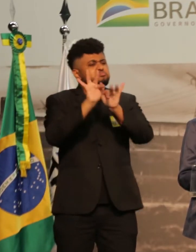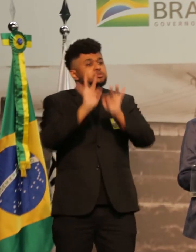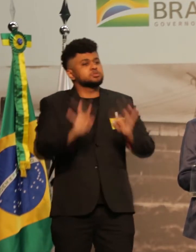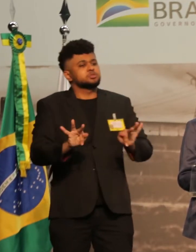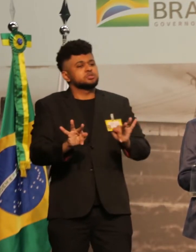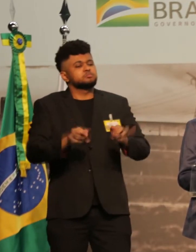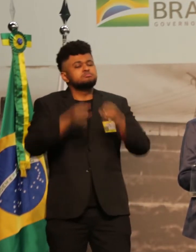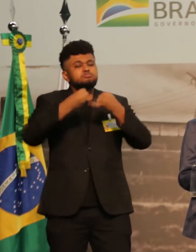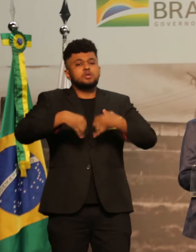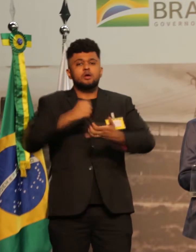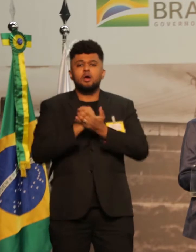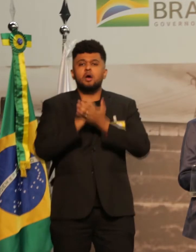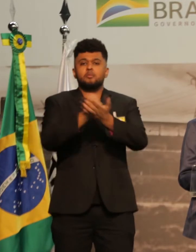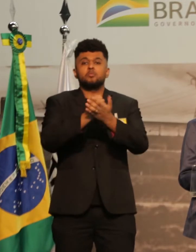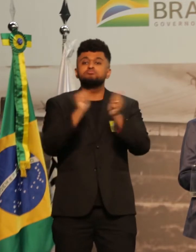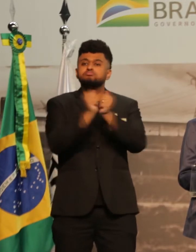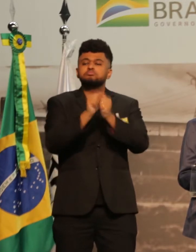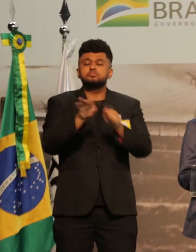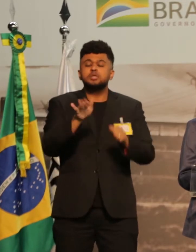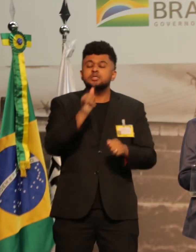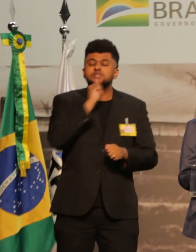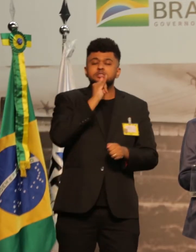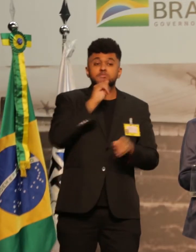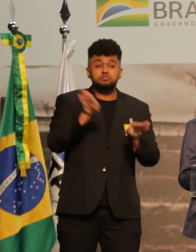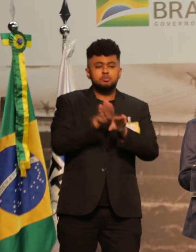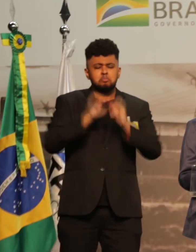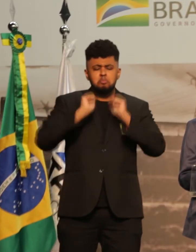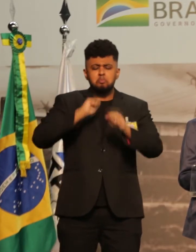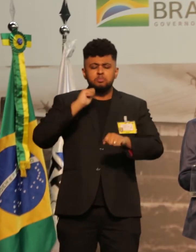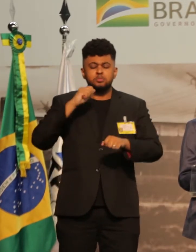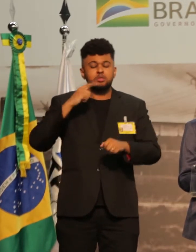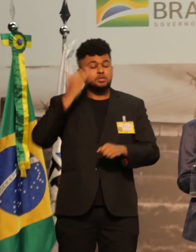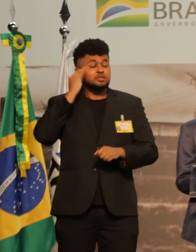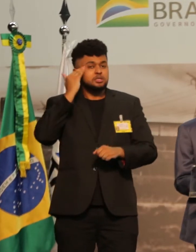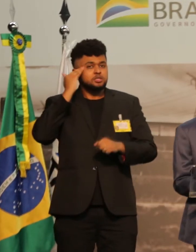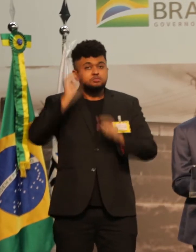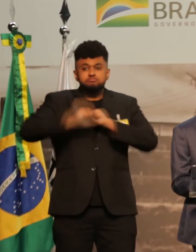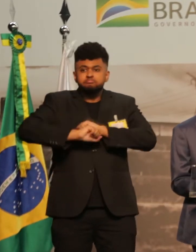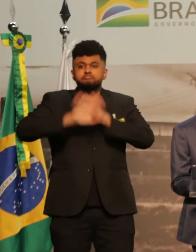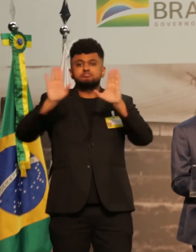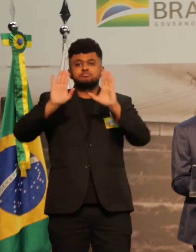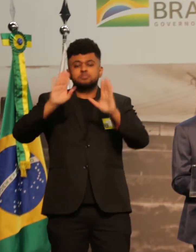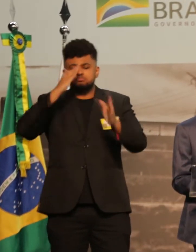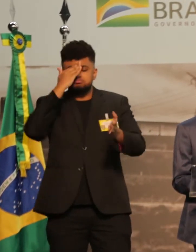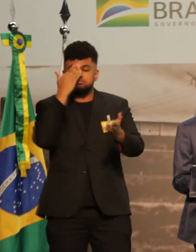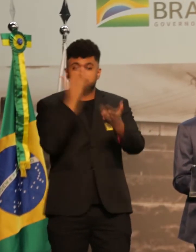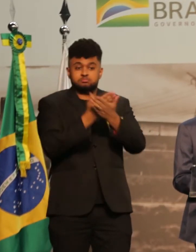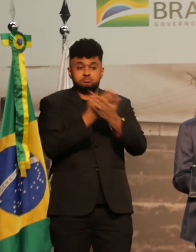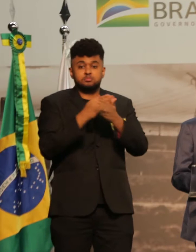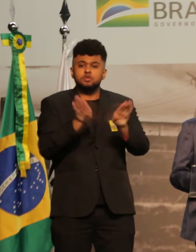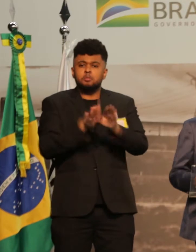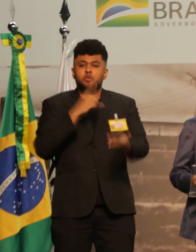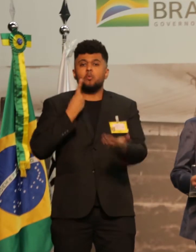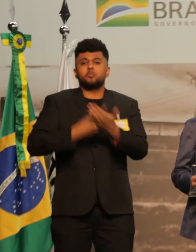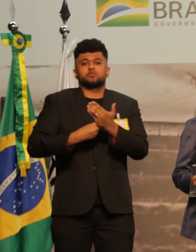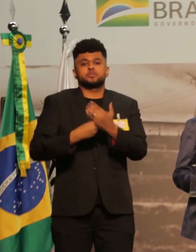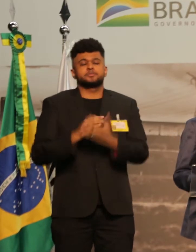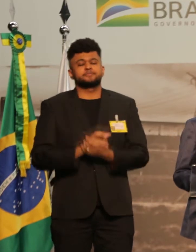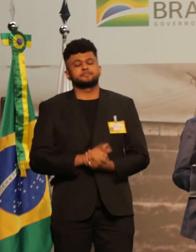simples, apoiada no exemplo e capaz de gerar entendimento, confiança e